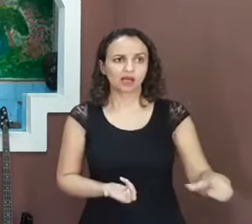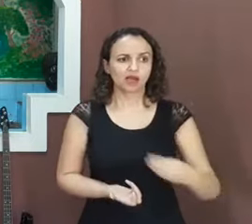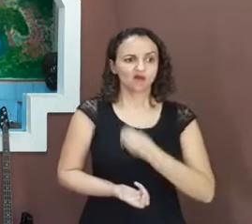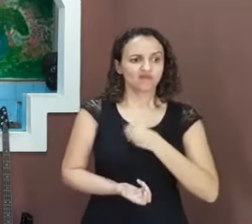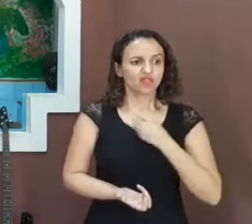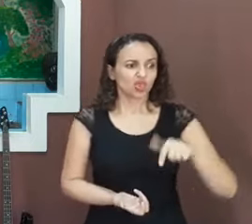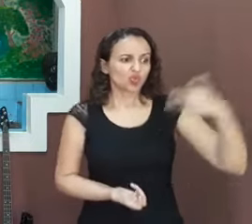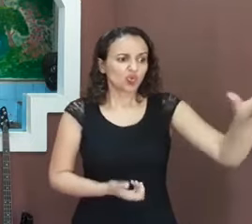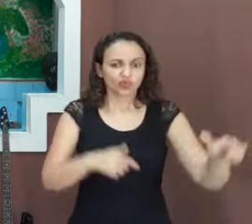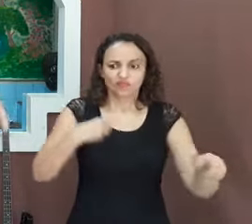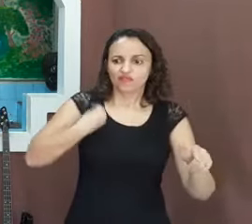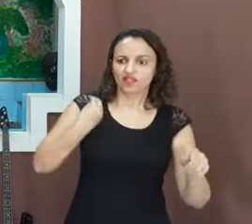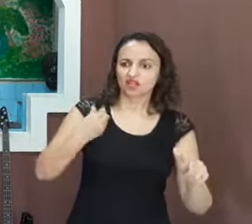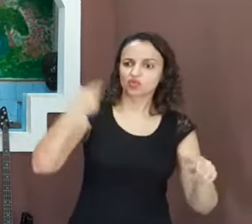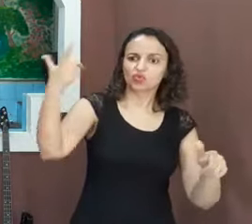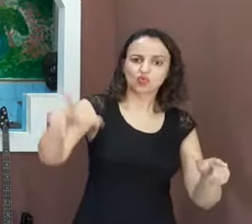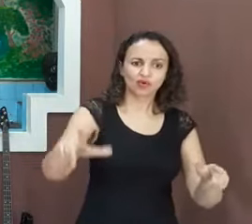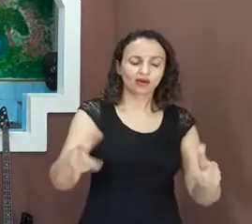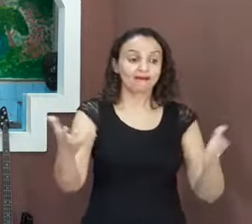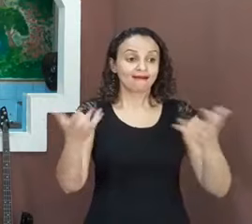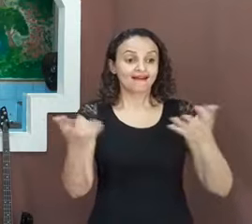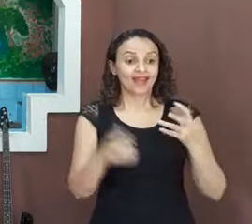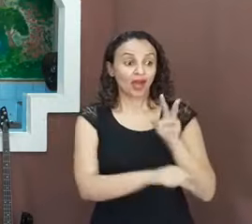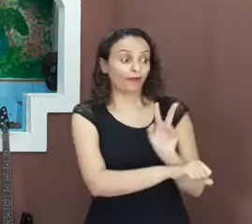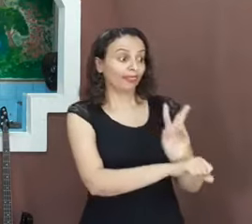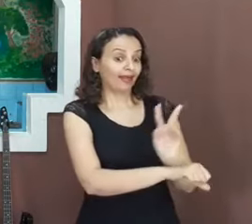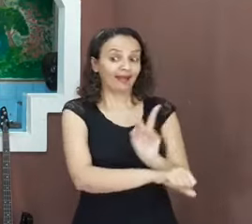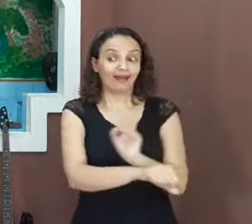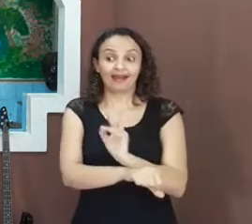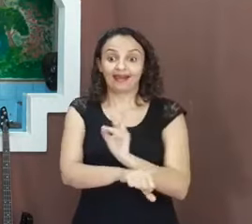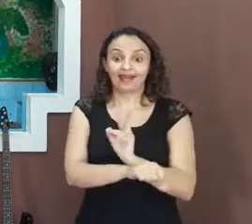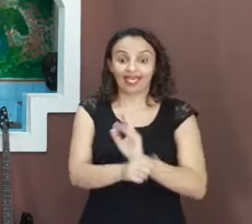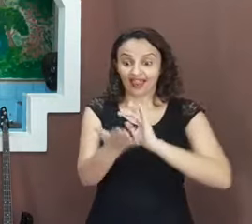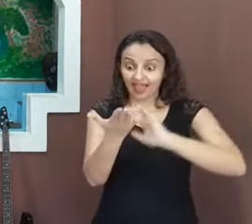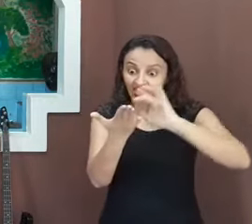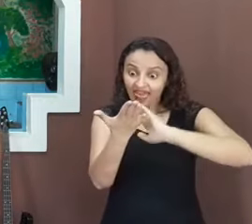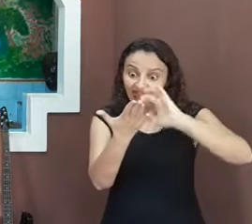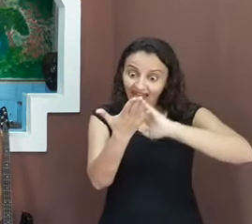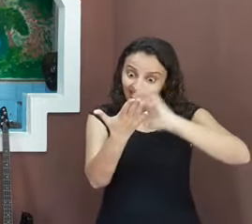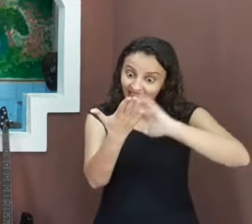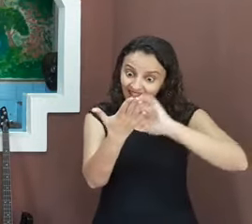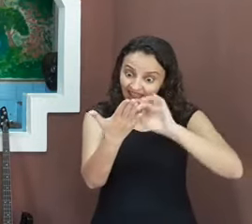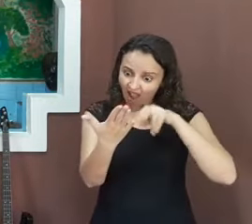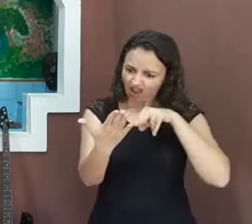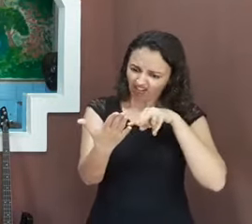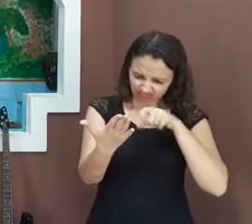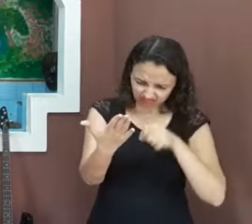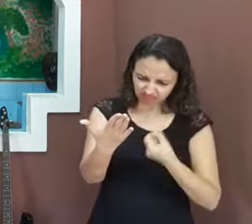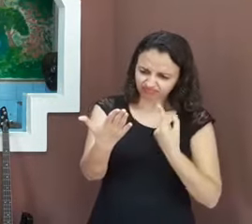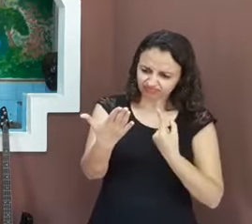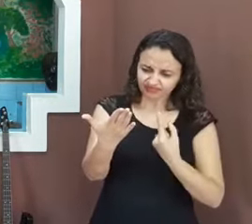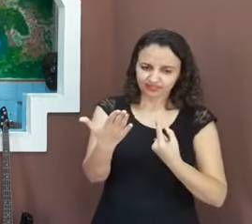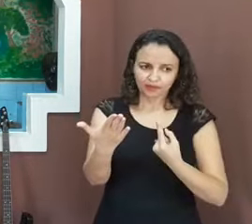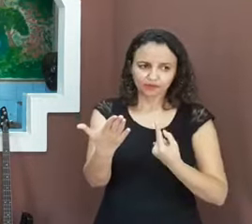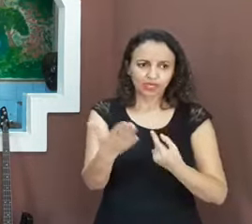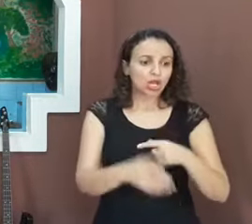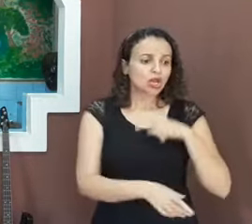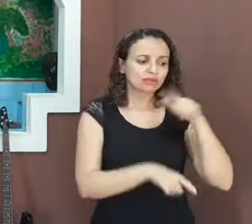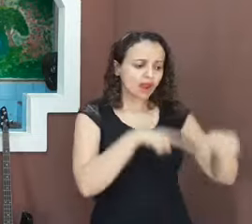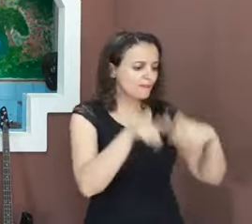mil, porque ele faz o segundo perfil, tá? E não cuida do trabalho. E quando ele conseguir